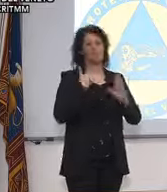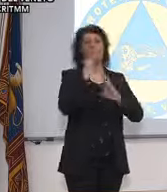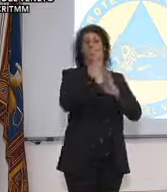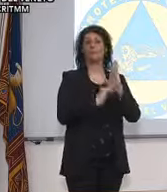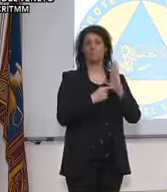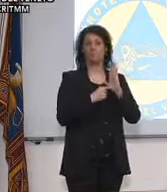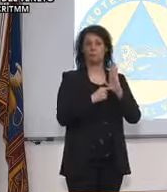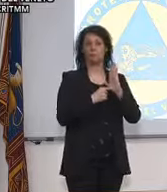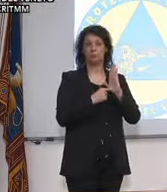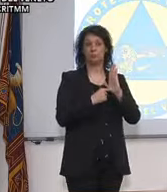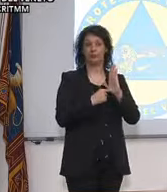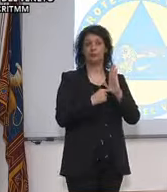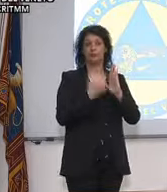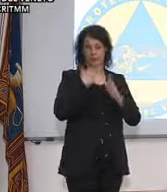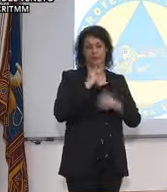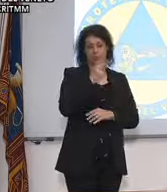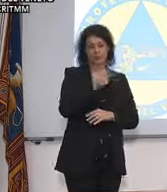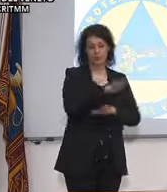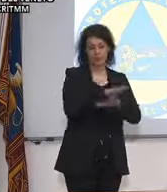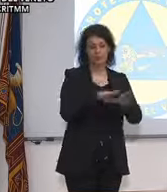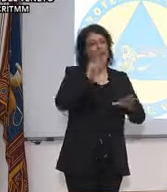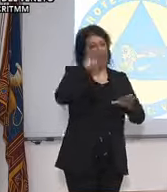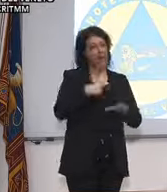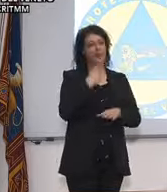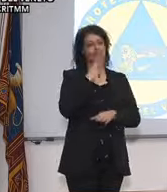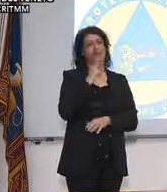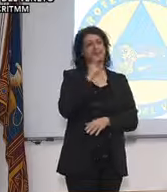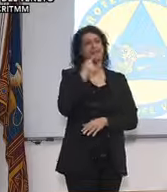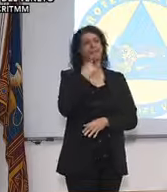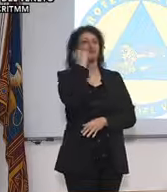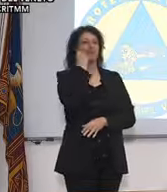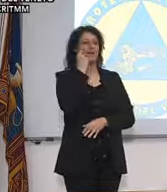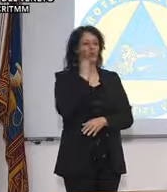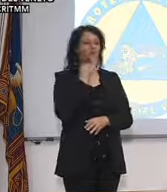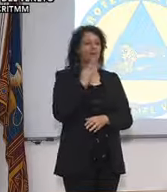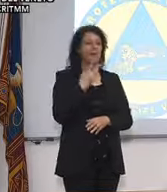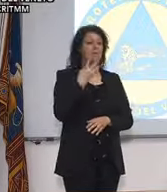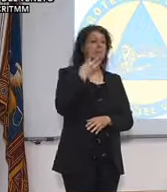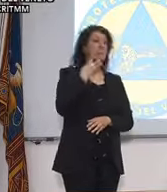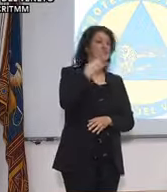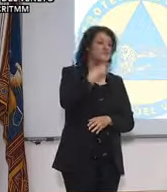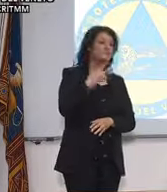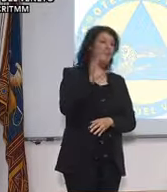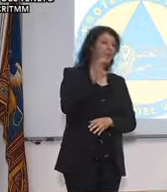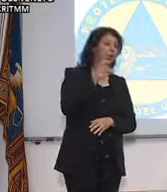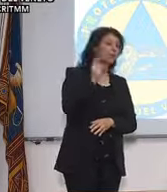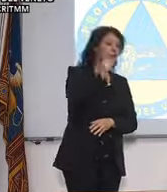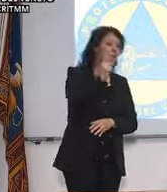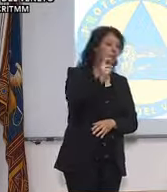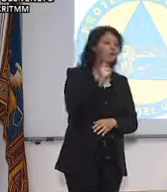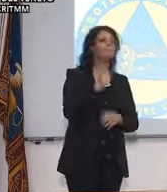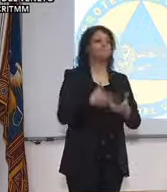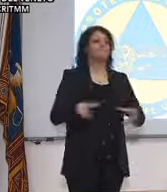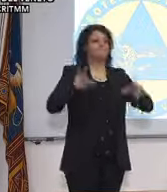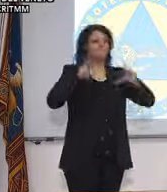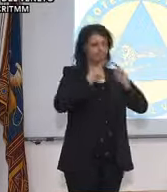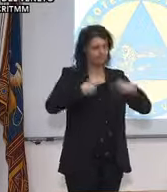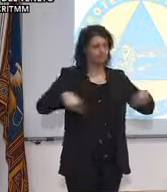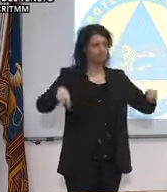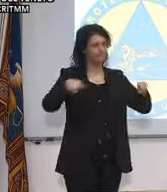e anche rispetto ai genitori. Quindi io credo che la volta di mercoledì, giovedì faremo un nuovo incontro con tutte queste parti